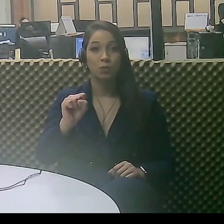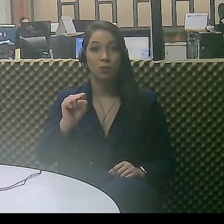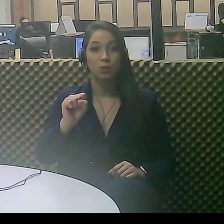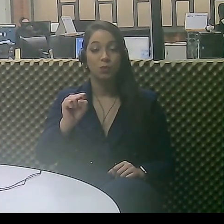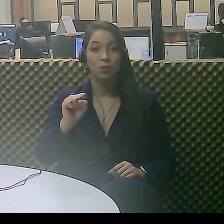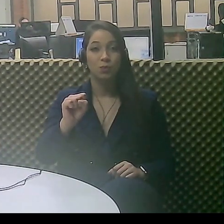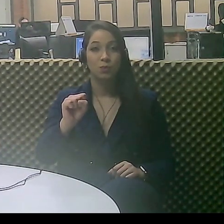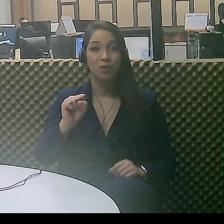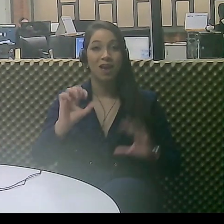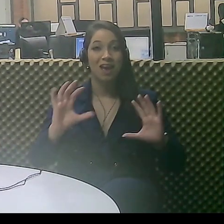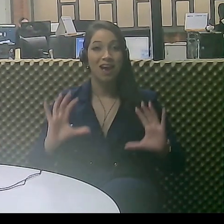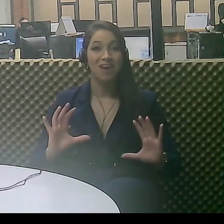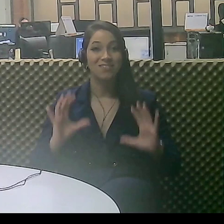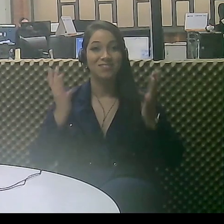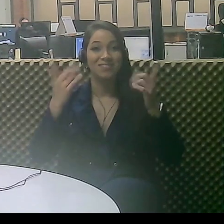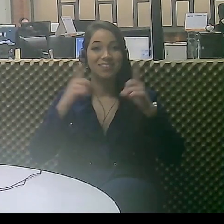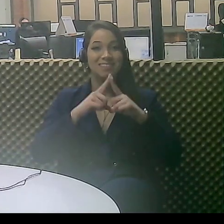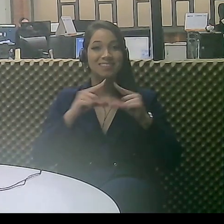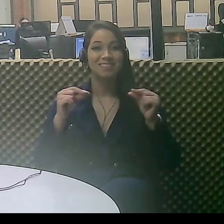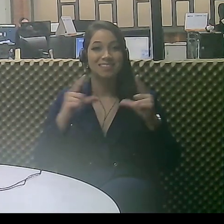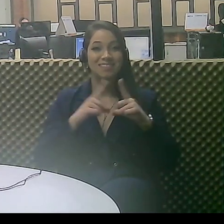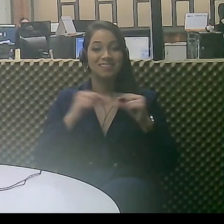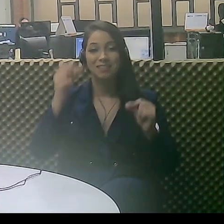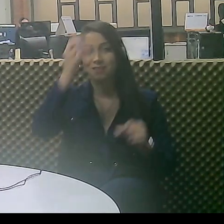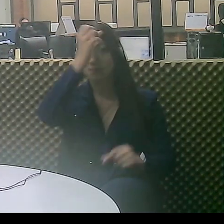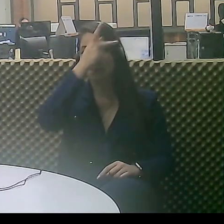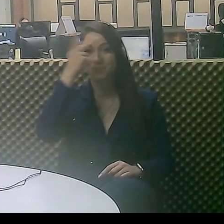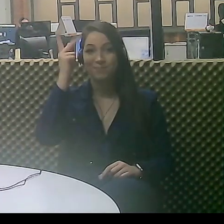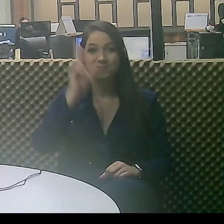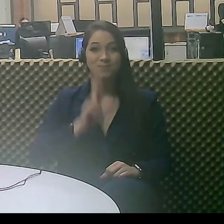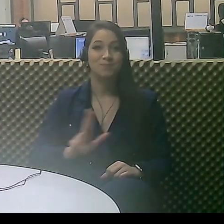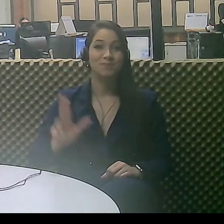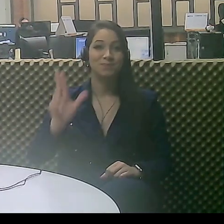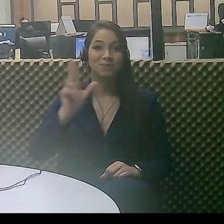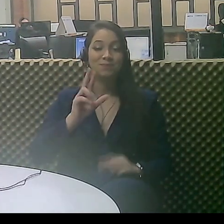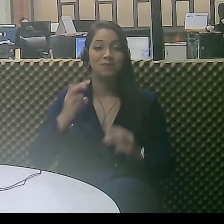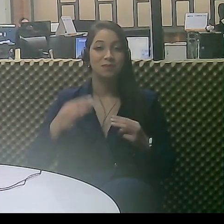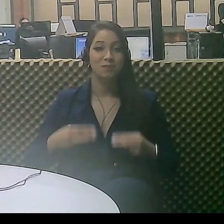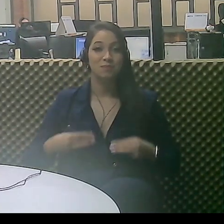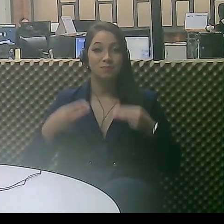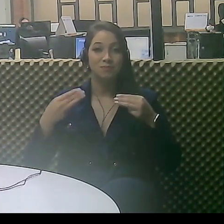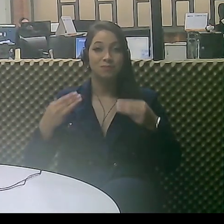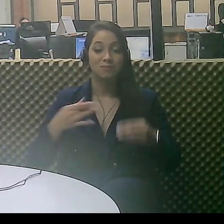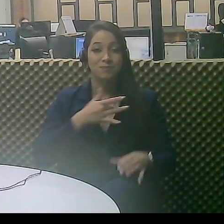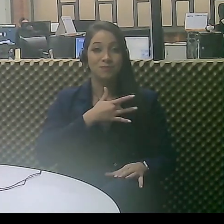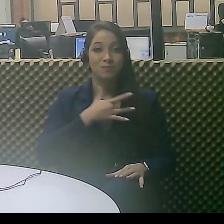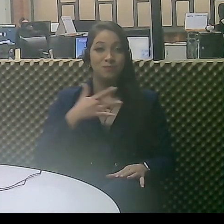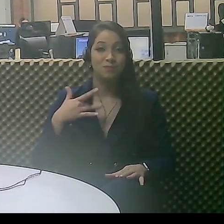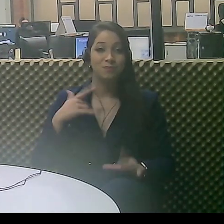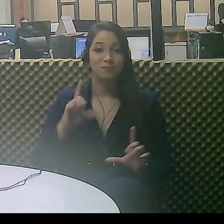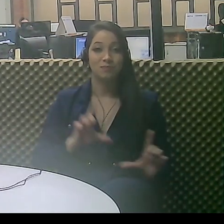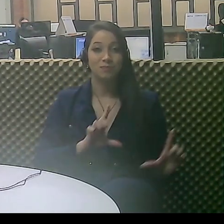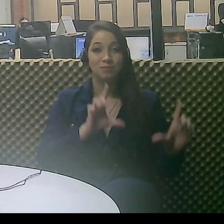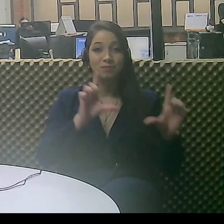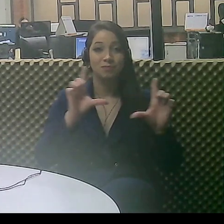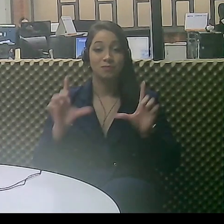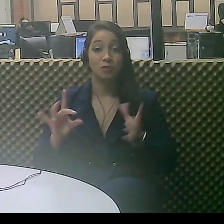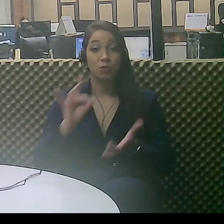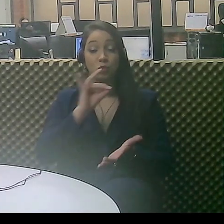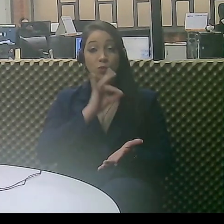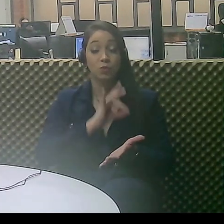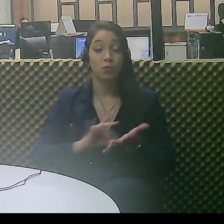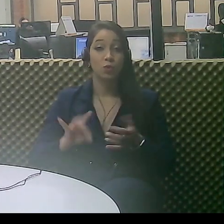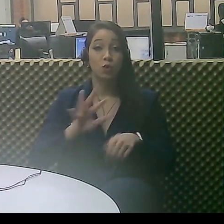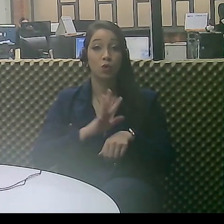também em cerimônia em Brasília a Prefeitura de Uberlândia recebeu do Ministério da Saúde o certificado de eliminação de